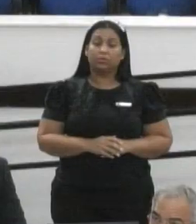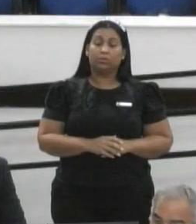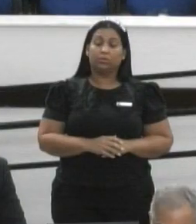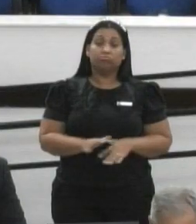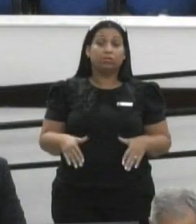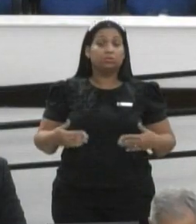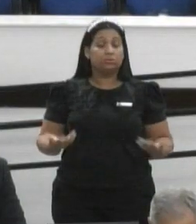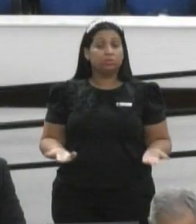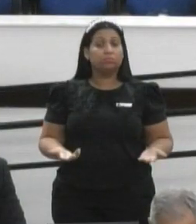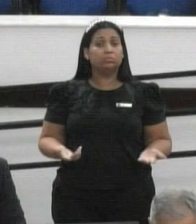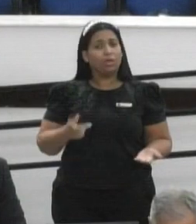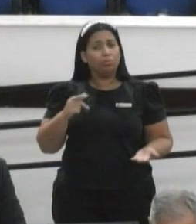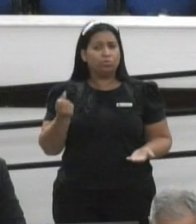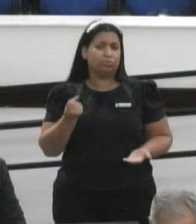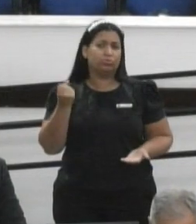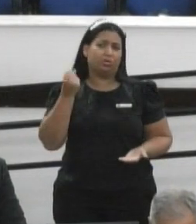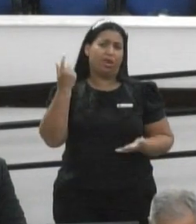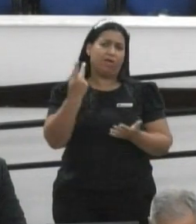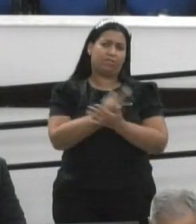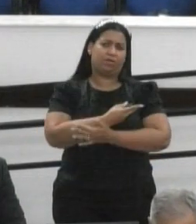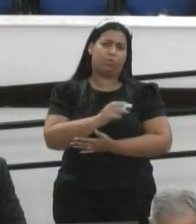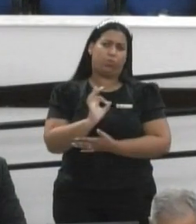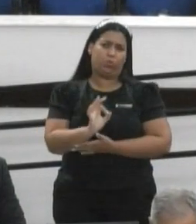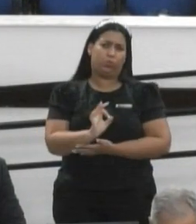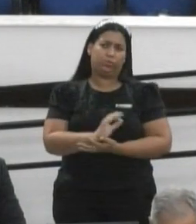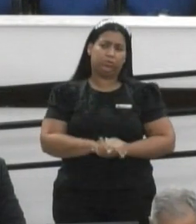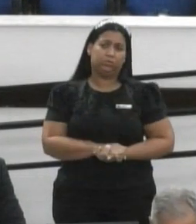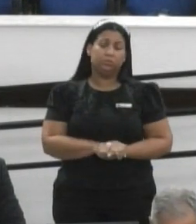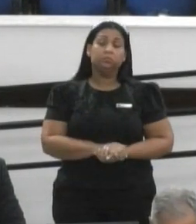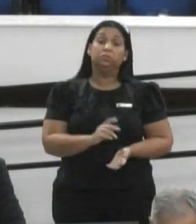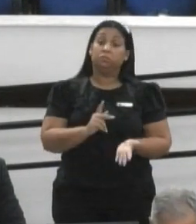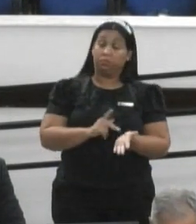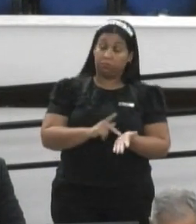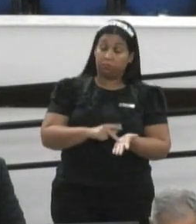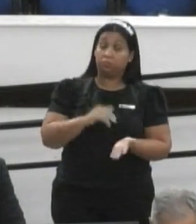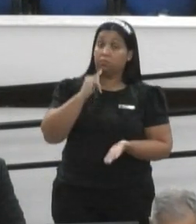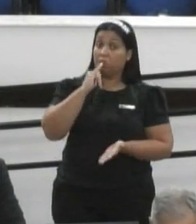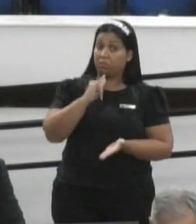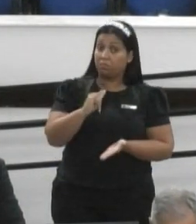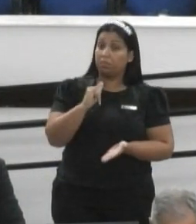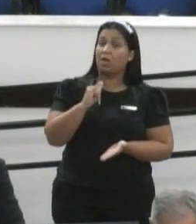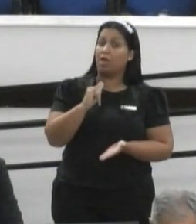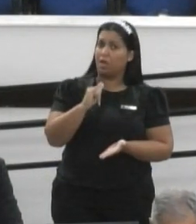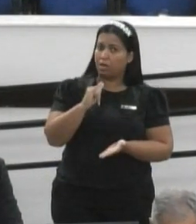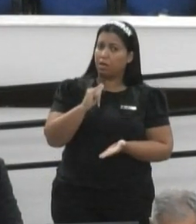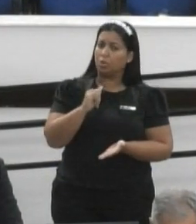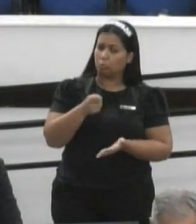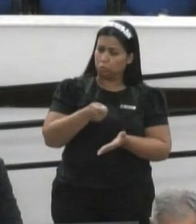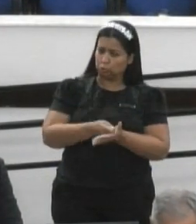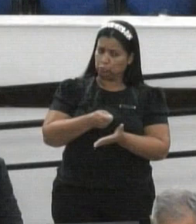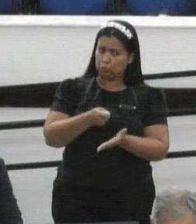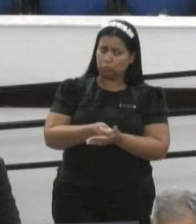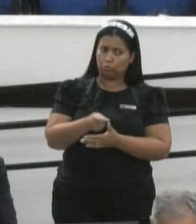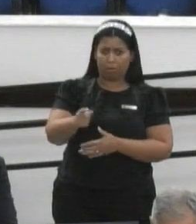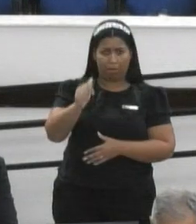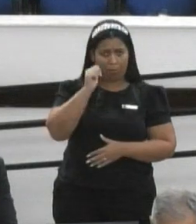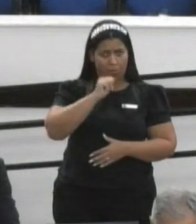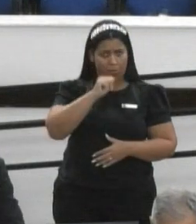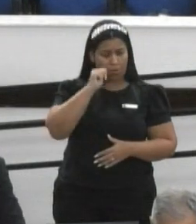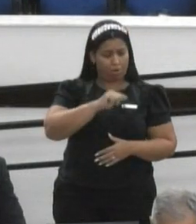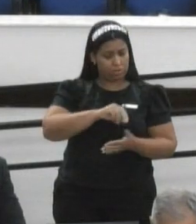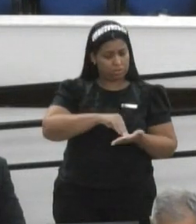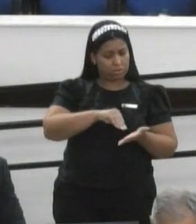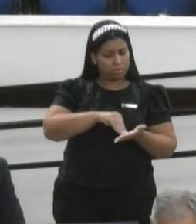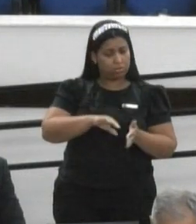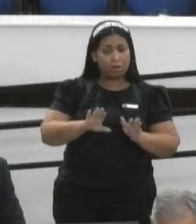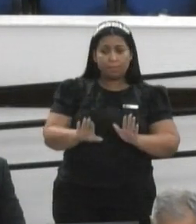Assim, é muito grave o que aconteceu. De fato, eu fiz uma fala muito dura em relação à secretária, mas disse a ela, não